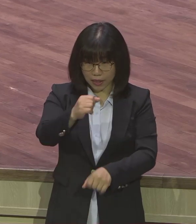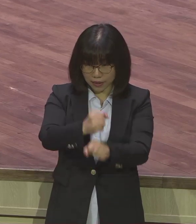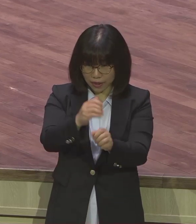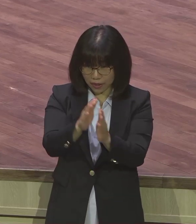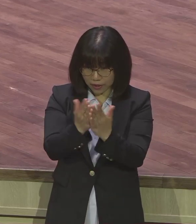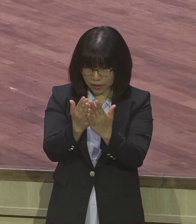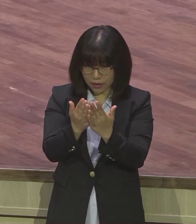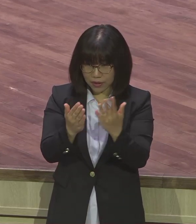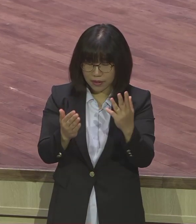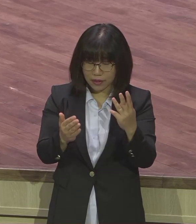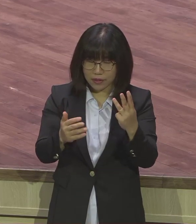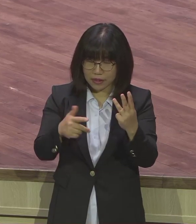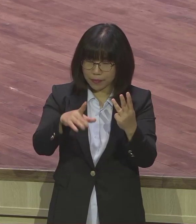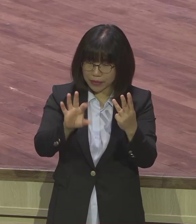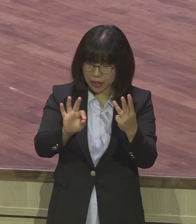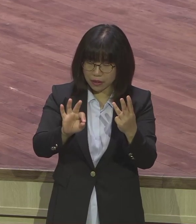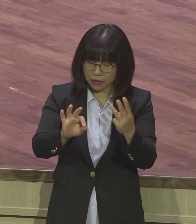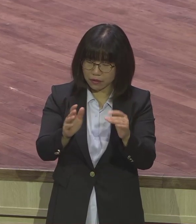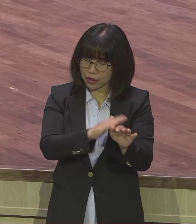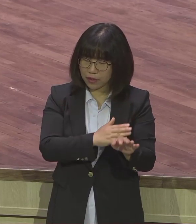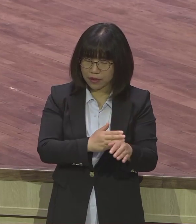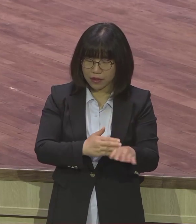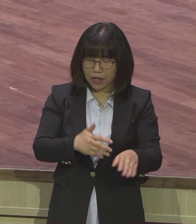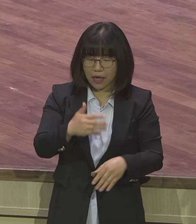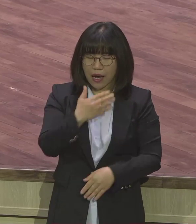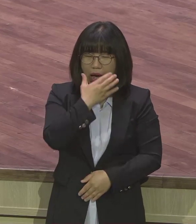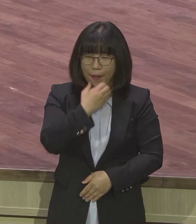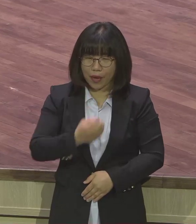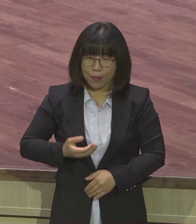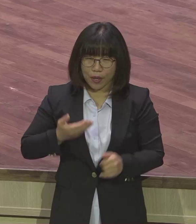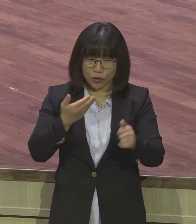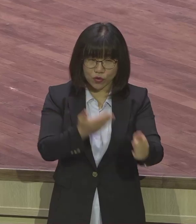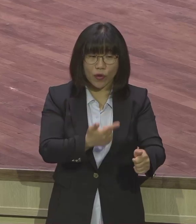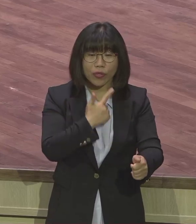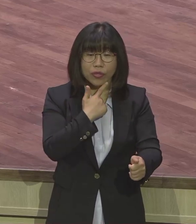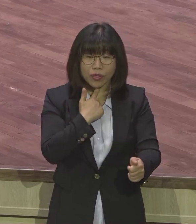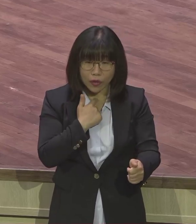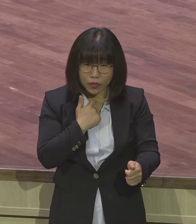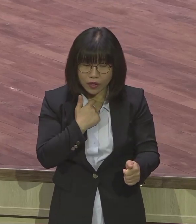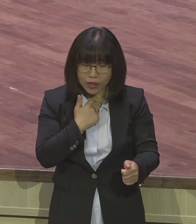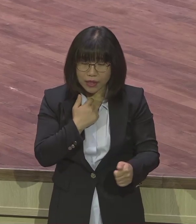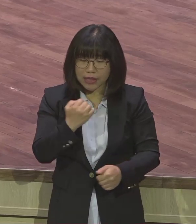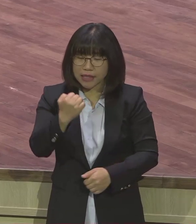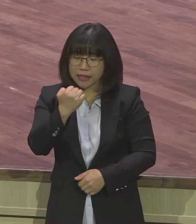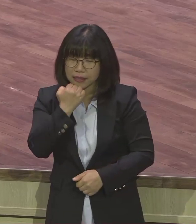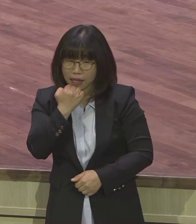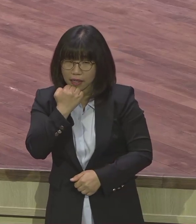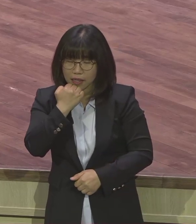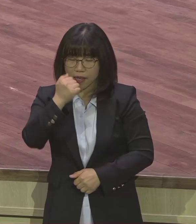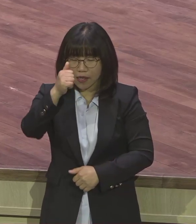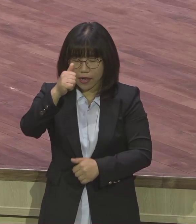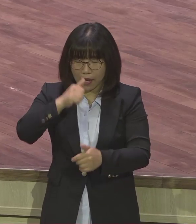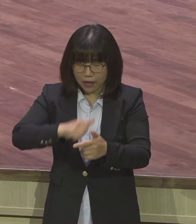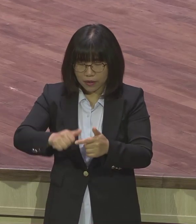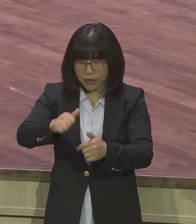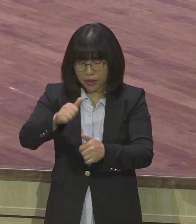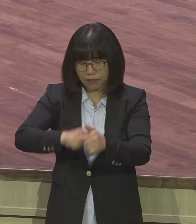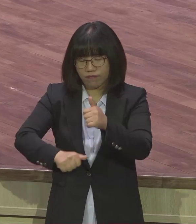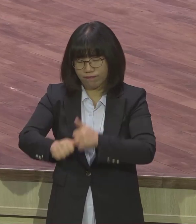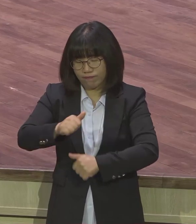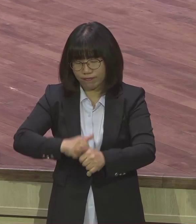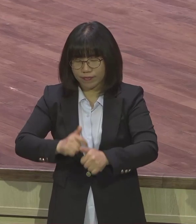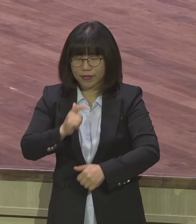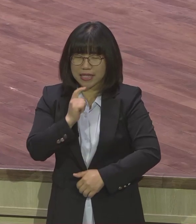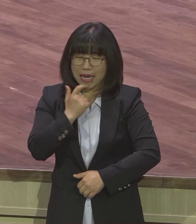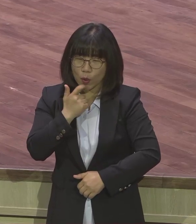아브라함이 하셨던 이 축복의 이 언약이 창세기 26장 이삭을 거쳐가지고 야곱에게도 성취되는 장면이